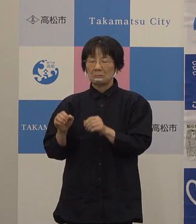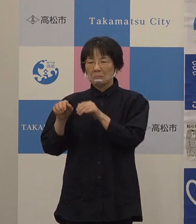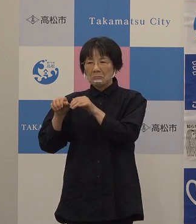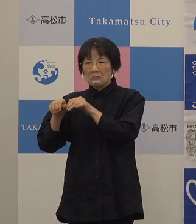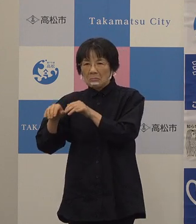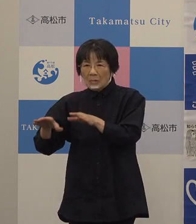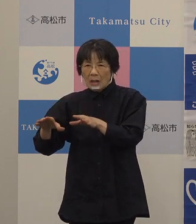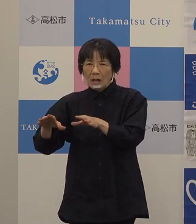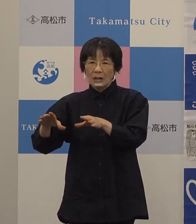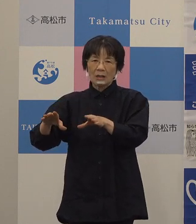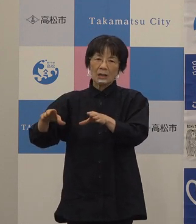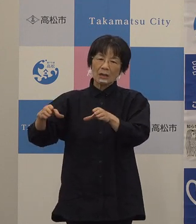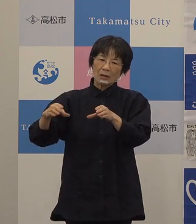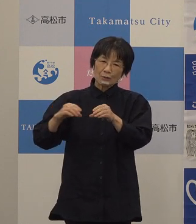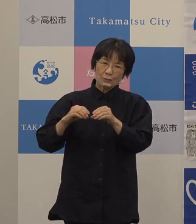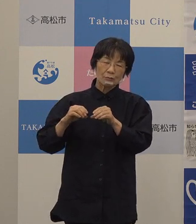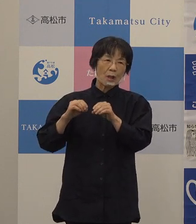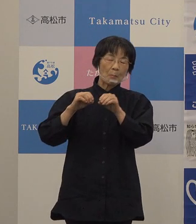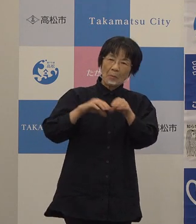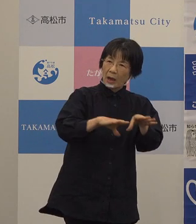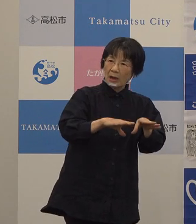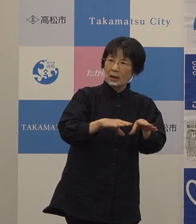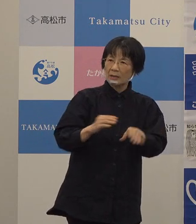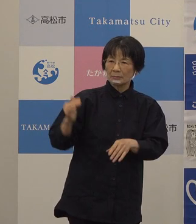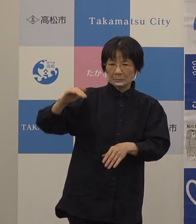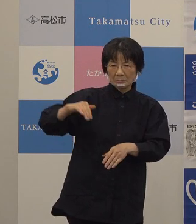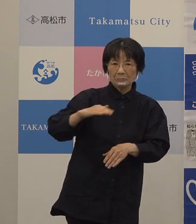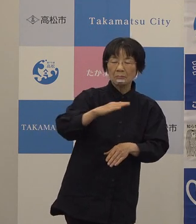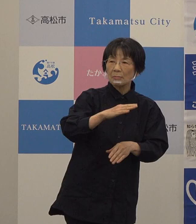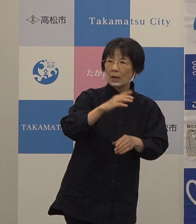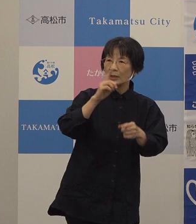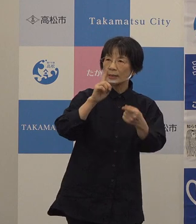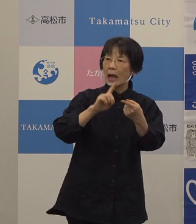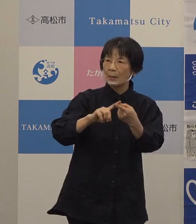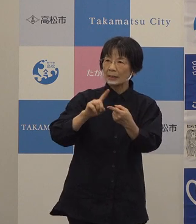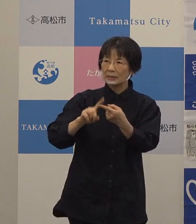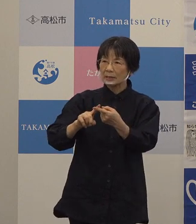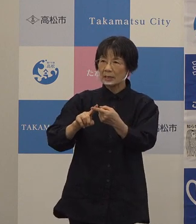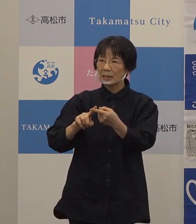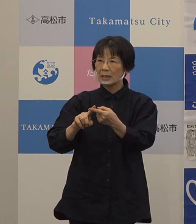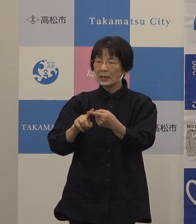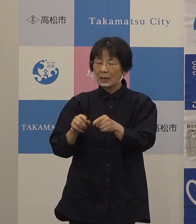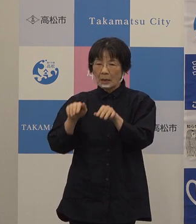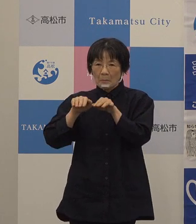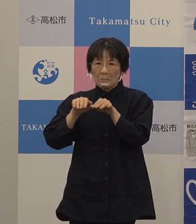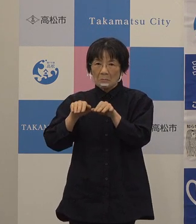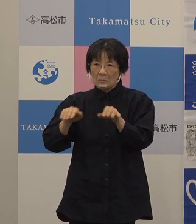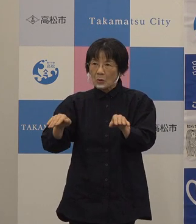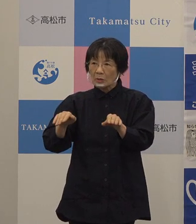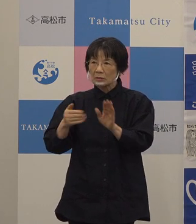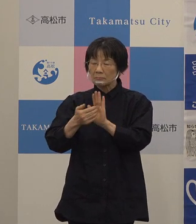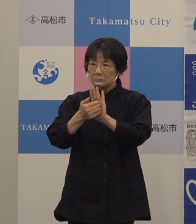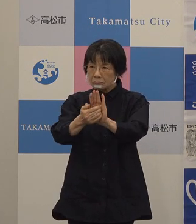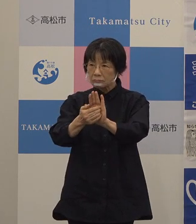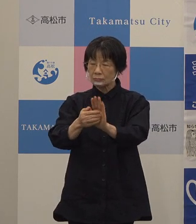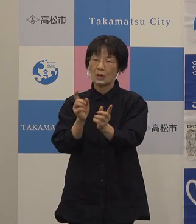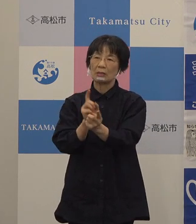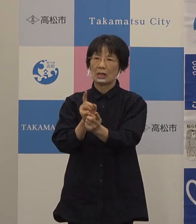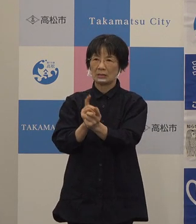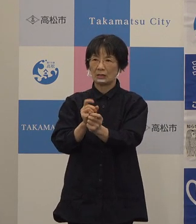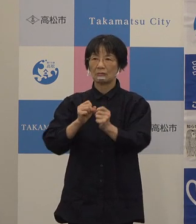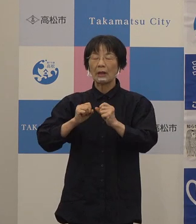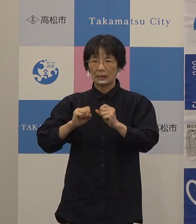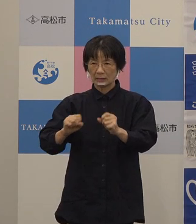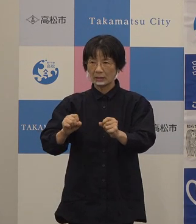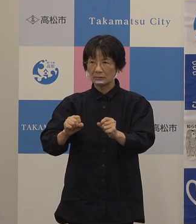染拡大時期等に応じて、まあ、それぞれの対策を取って、コロナ感染拡大防止対策を取っておりますし、一方でそれ